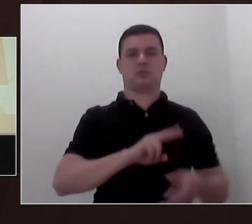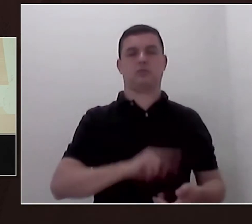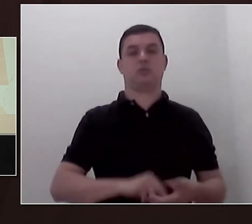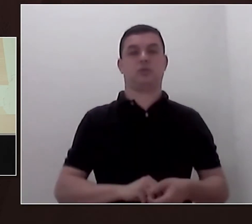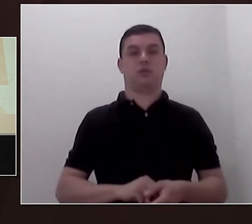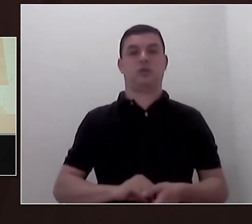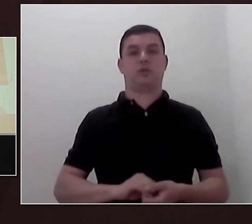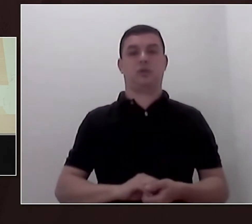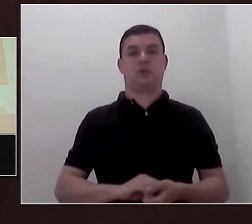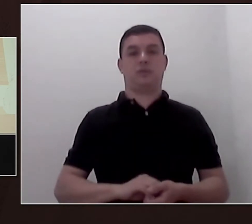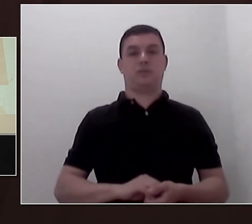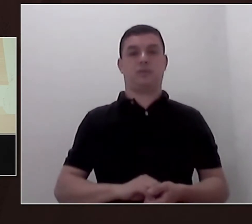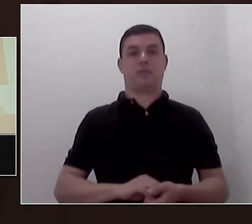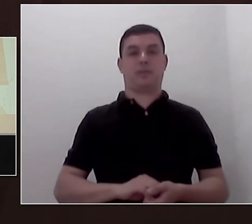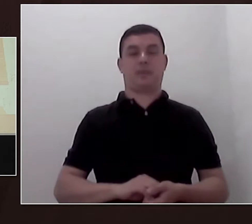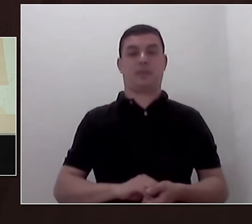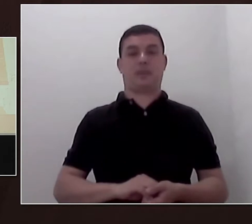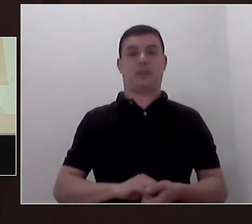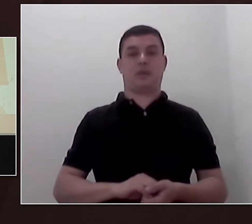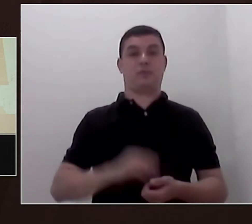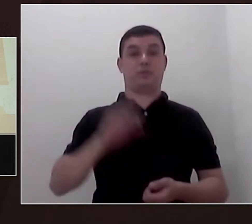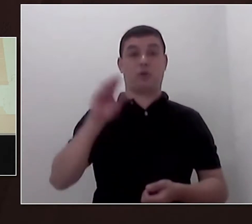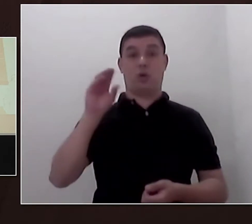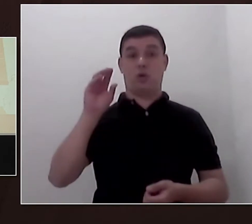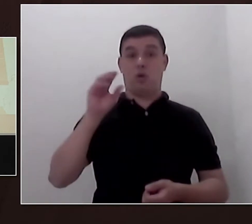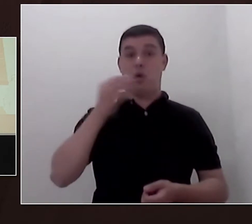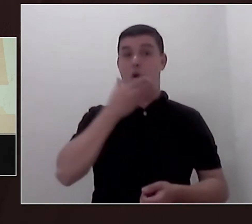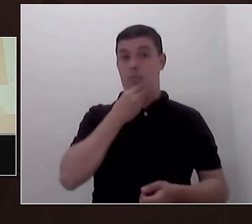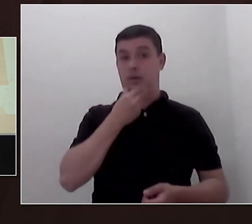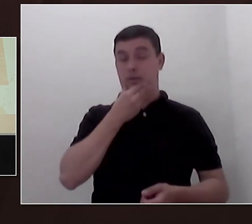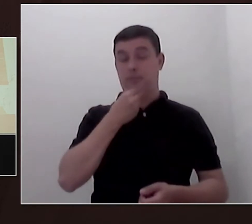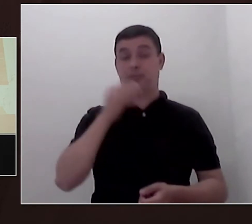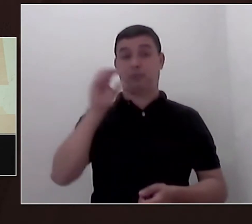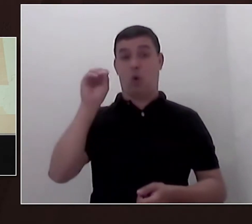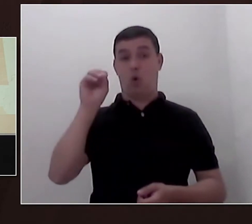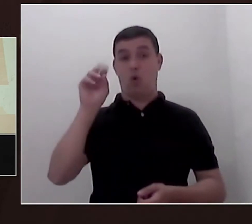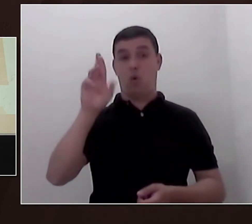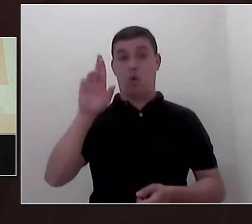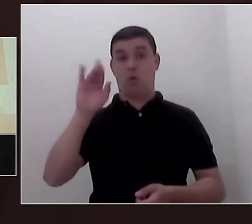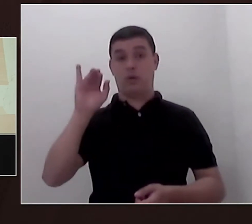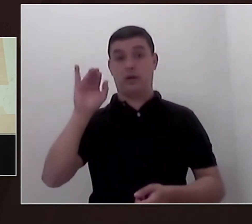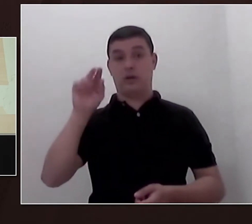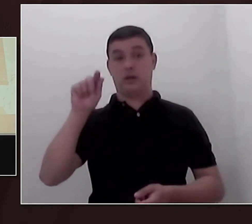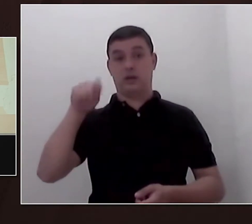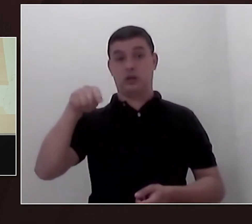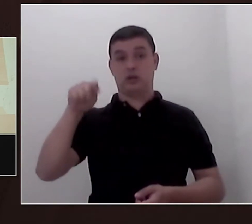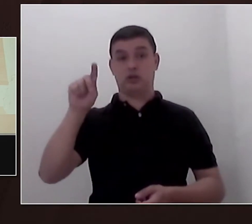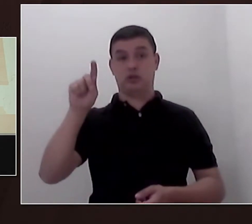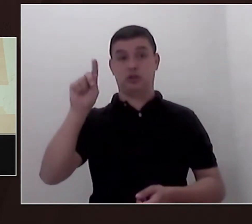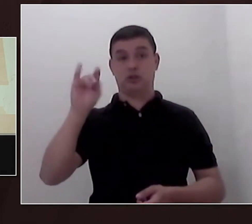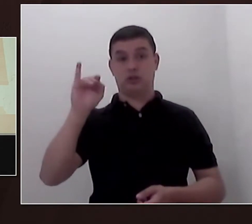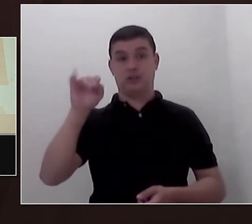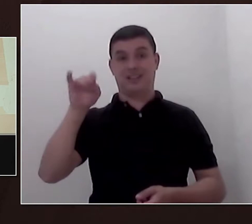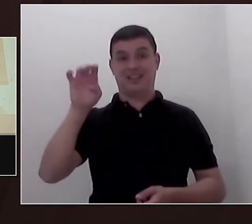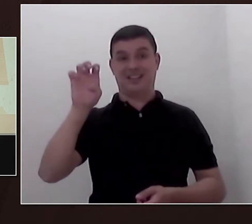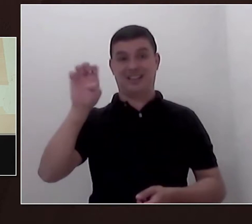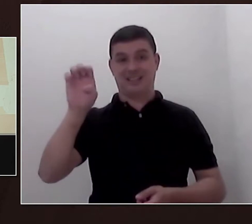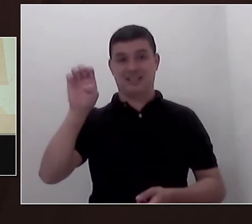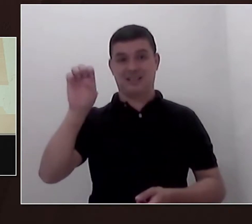Quem foi Orígenes? Orígenes nasceu em Alexandria por volta do ano 185 depois de Cristo.